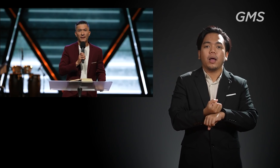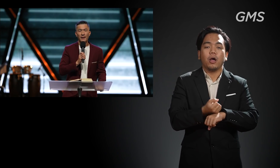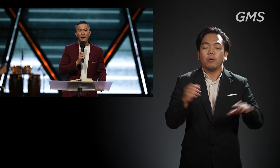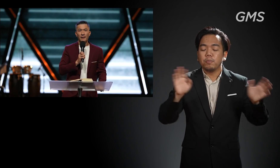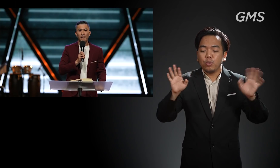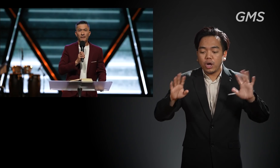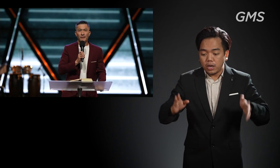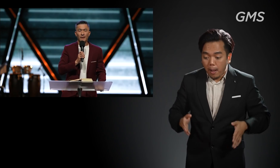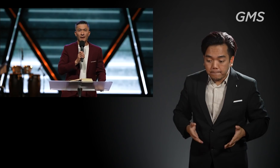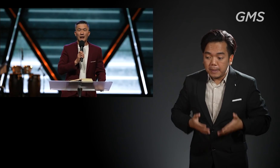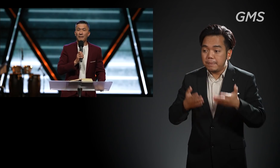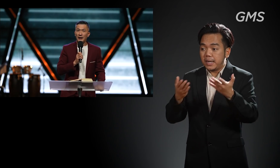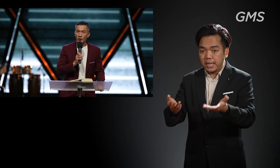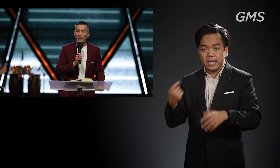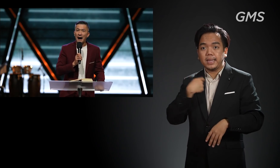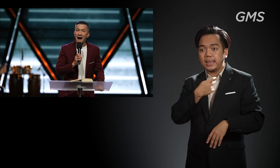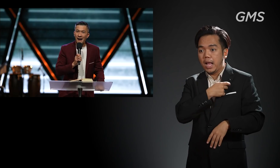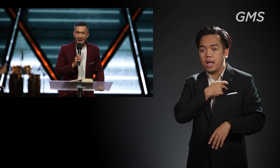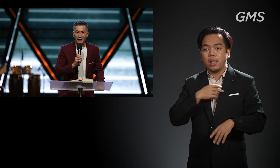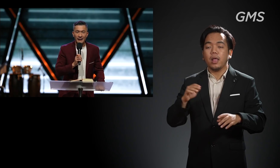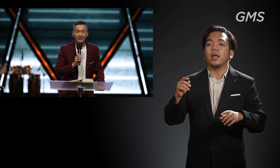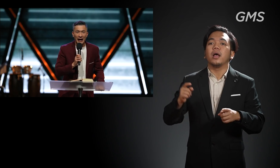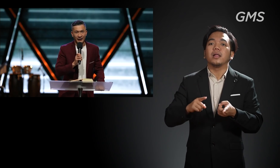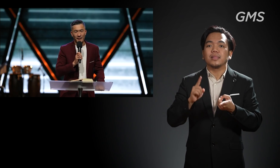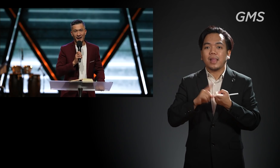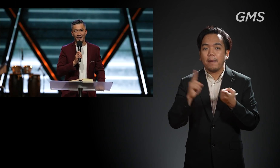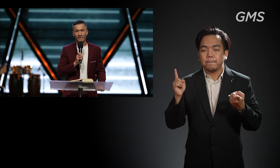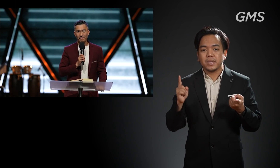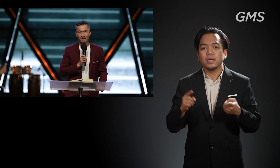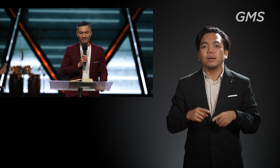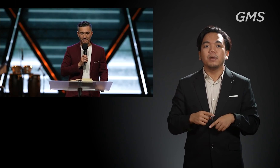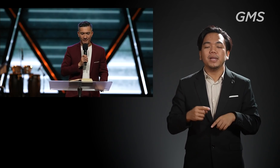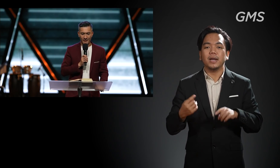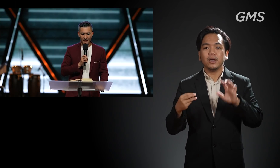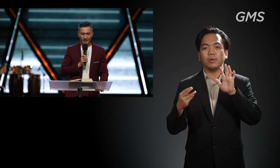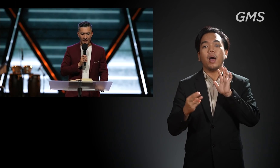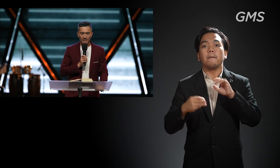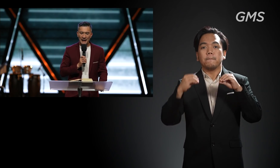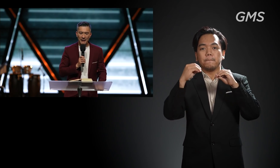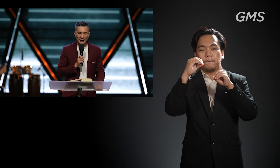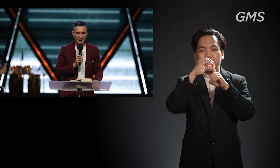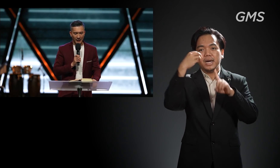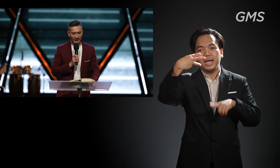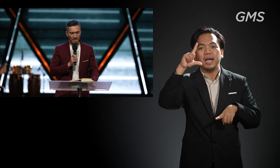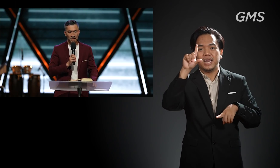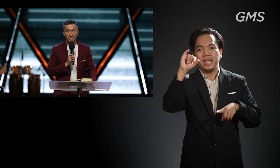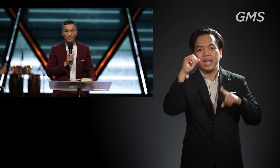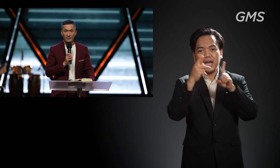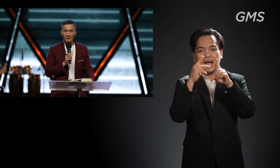mencukupkan dalam hidup anak-anaknya yang taat kepadanya. Panen